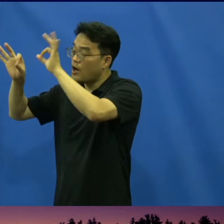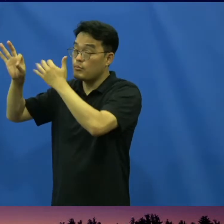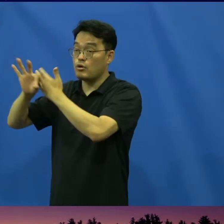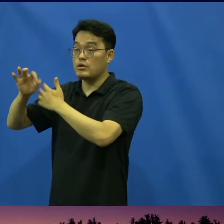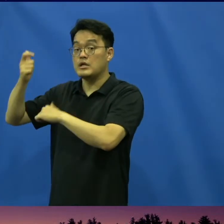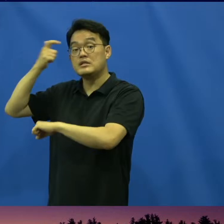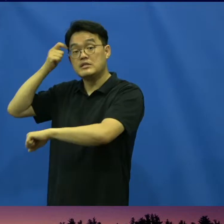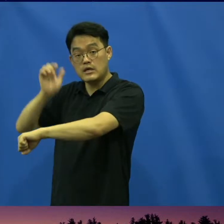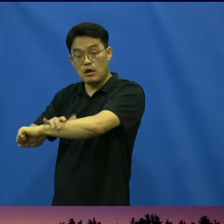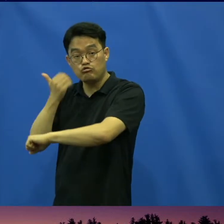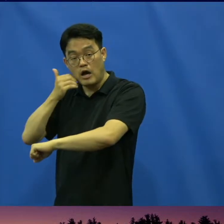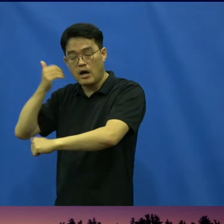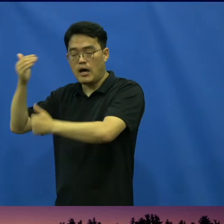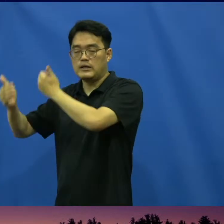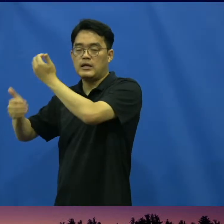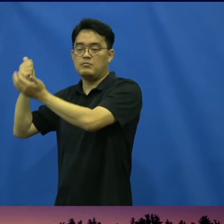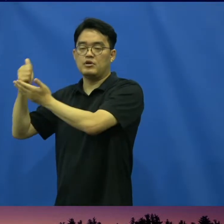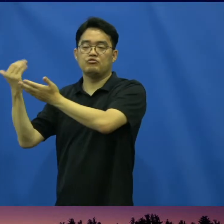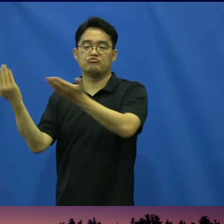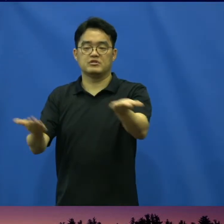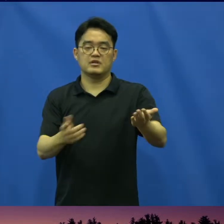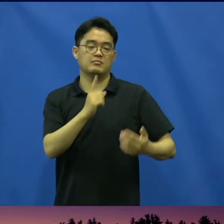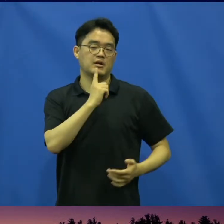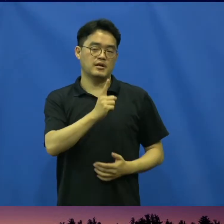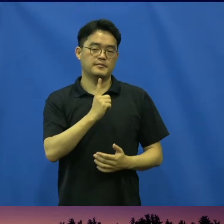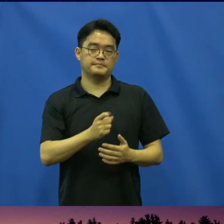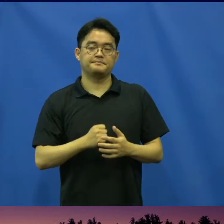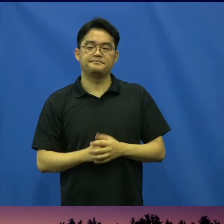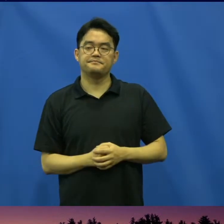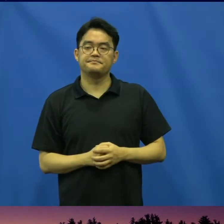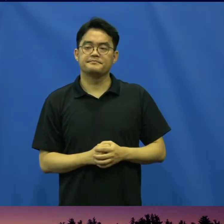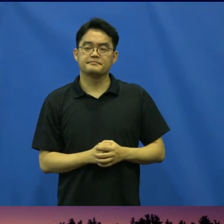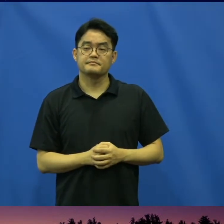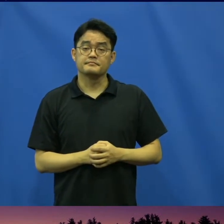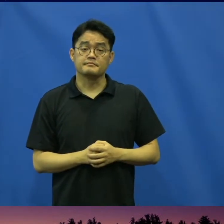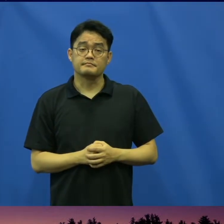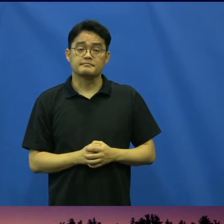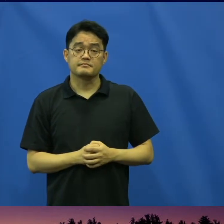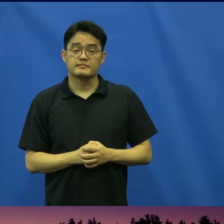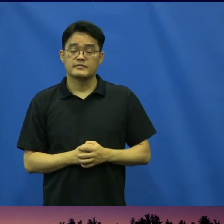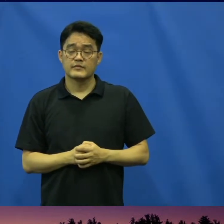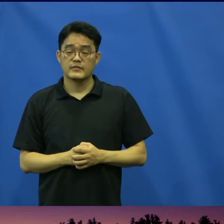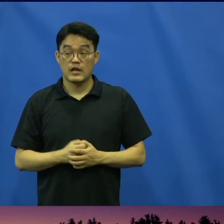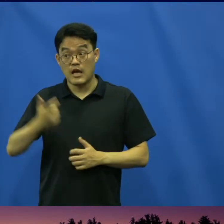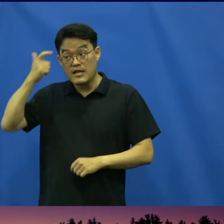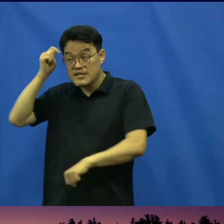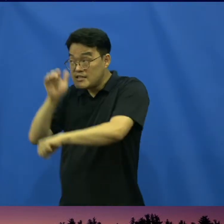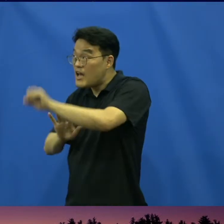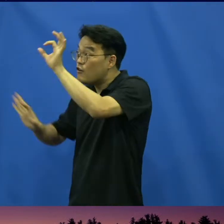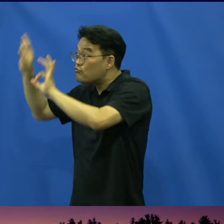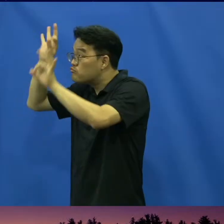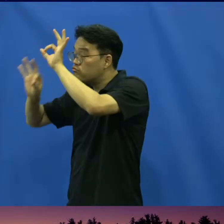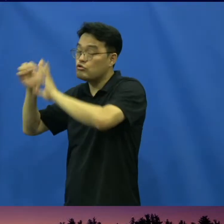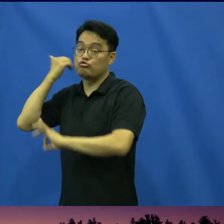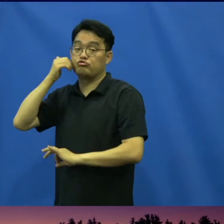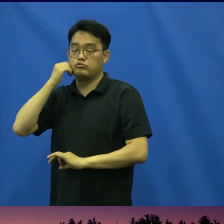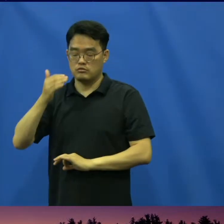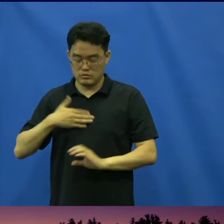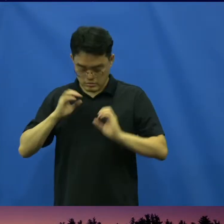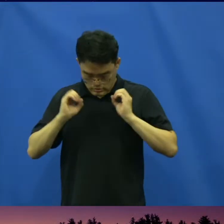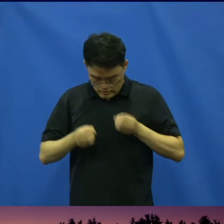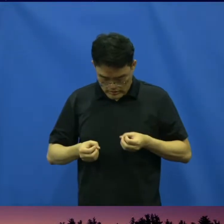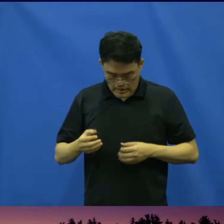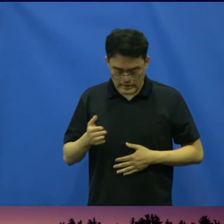구하라는 거예요, 여러분. 누가 지혜를 구합니까? 자신의 지혜의 한계를 알고 있는 사람, 나의 부족을 알고 있는 사람, 나의